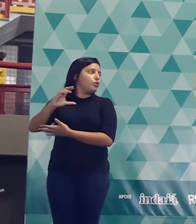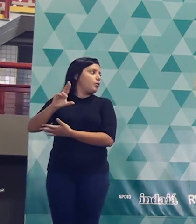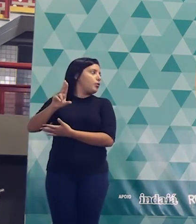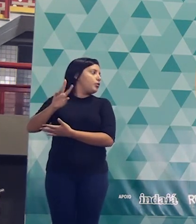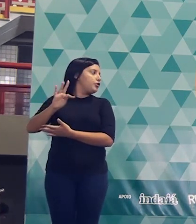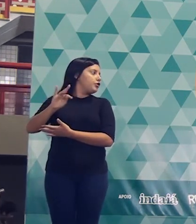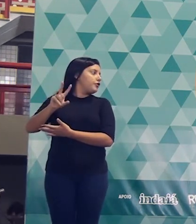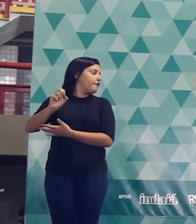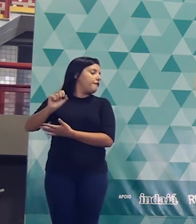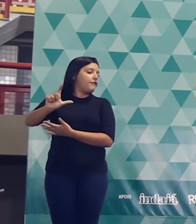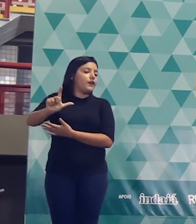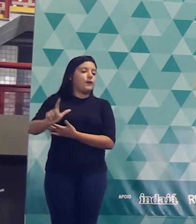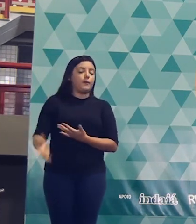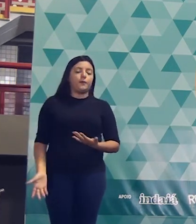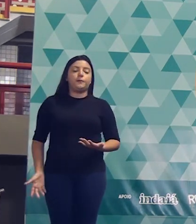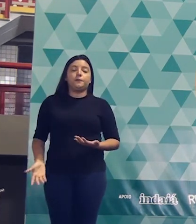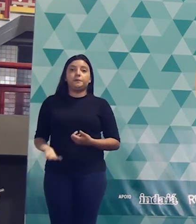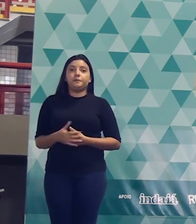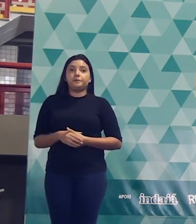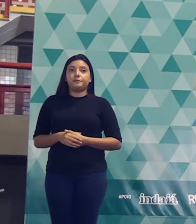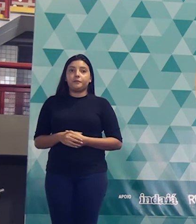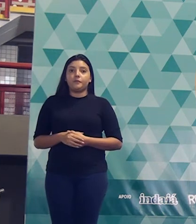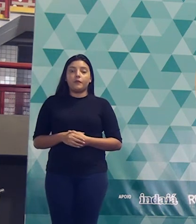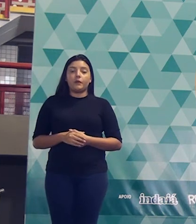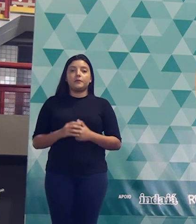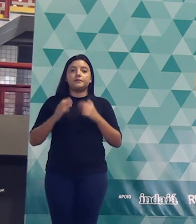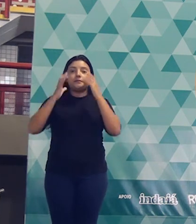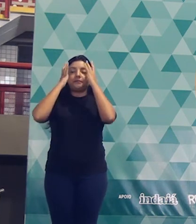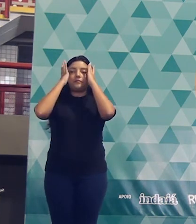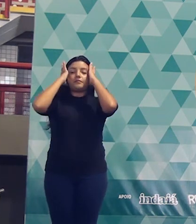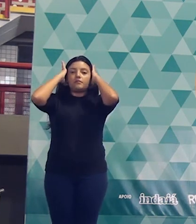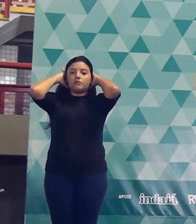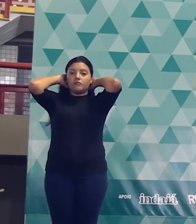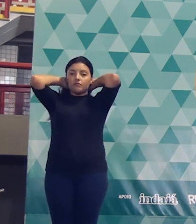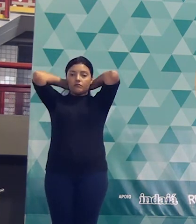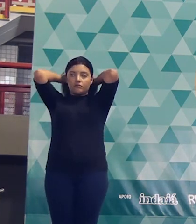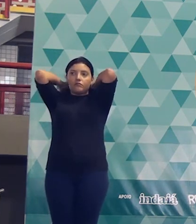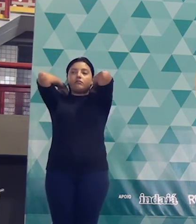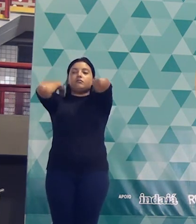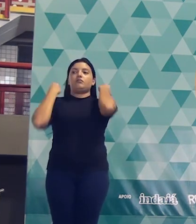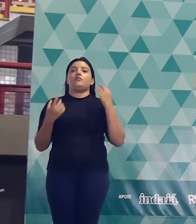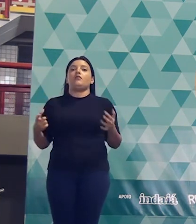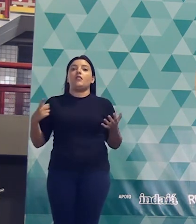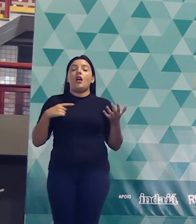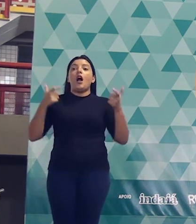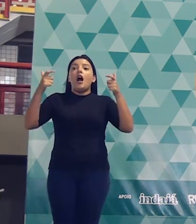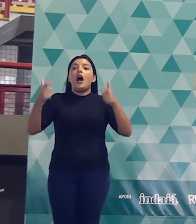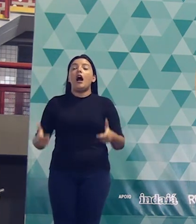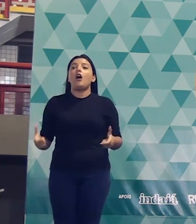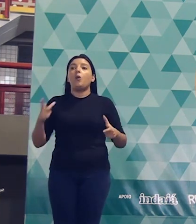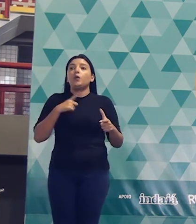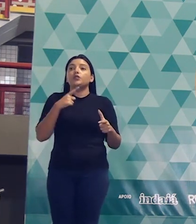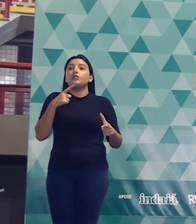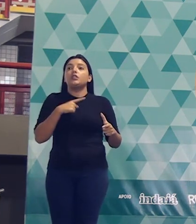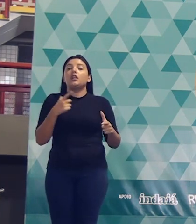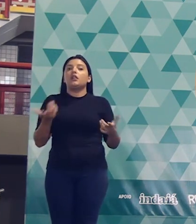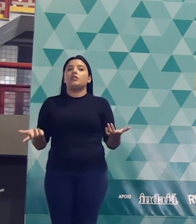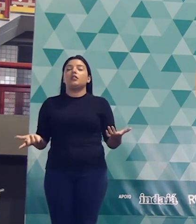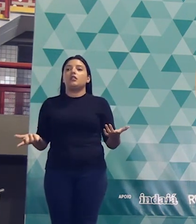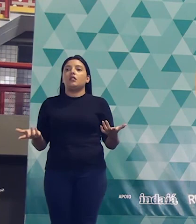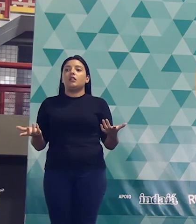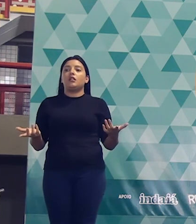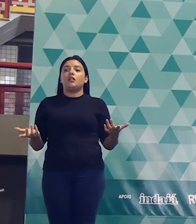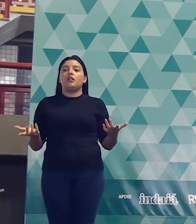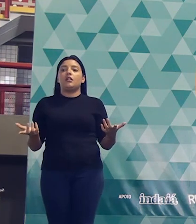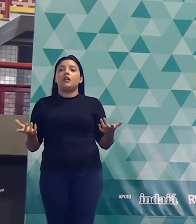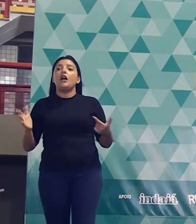Uma informação que seja indiscutível. E essa informação indiscutível, eu vou retirar da onde? Daquilo que